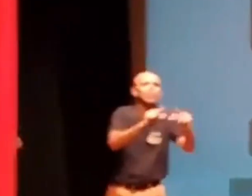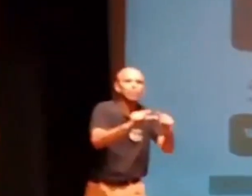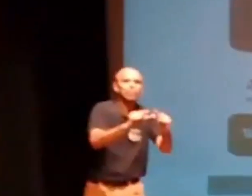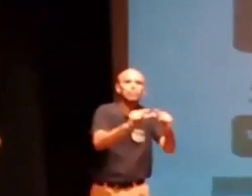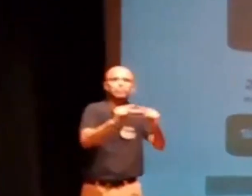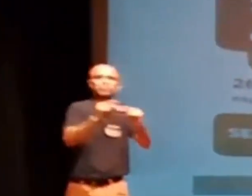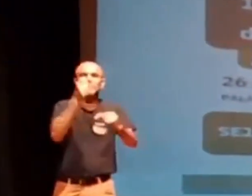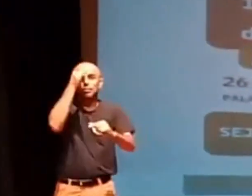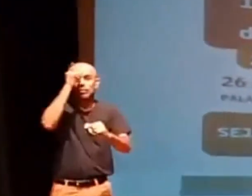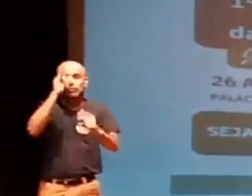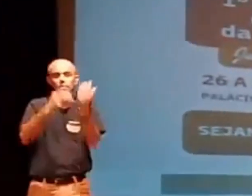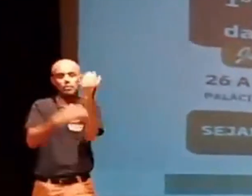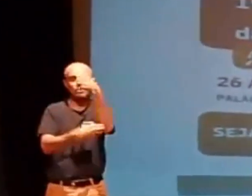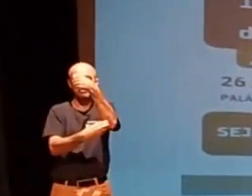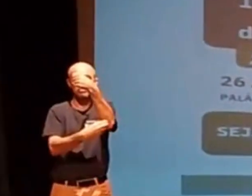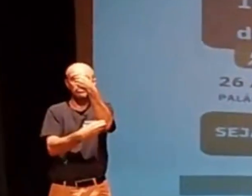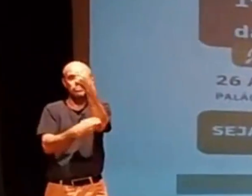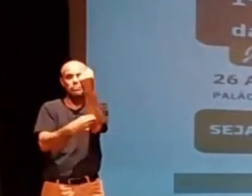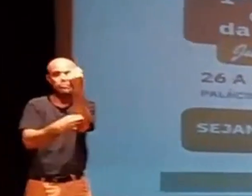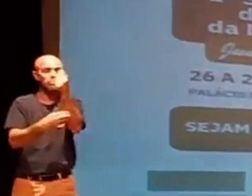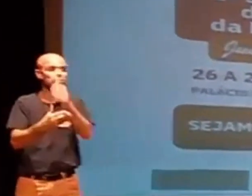da escoliose?